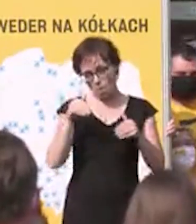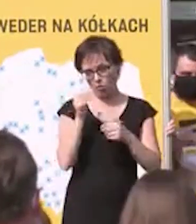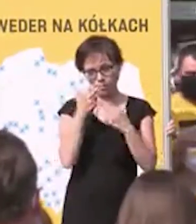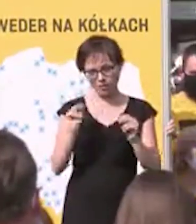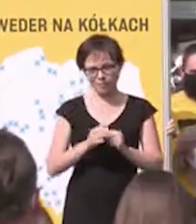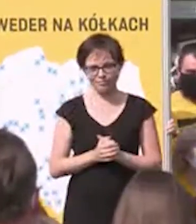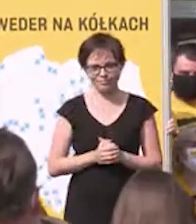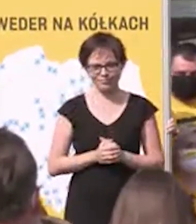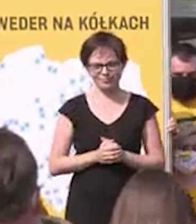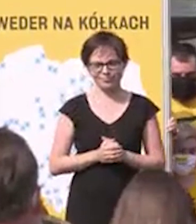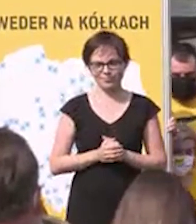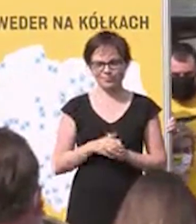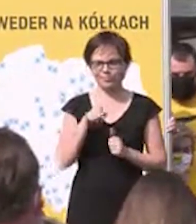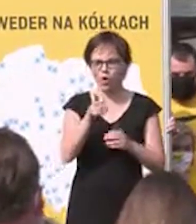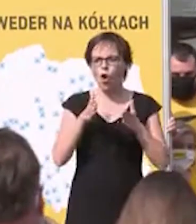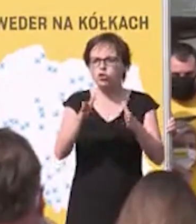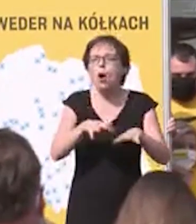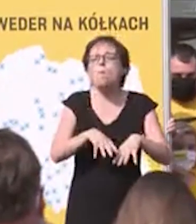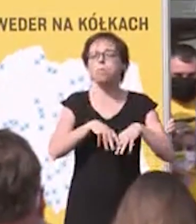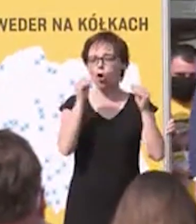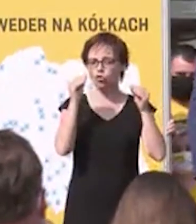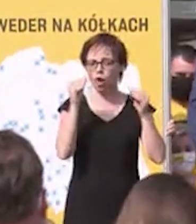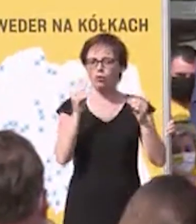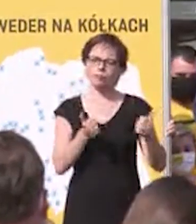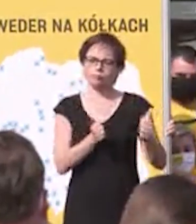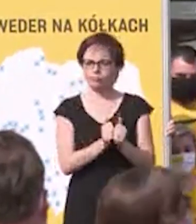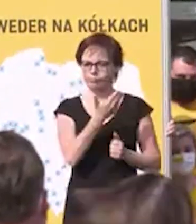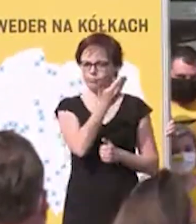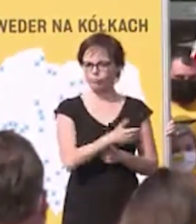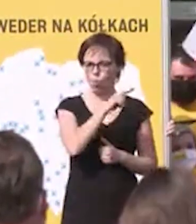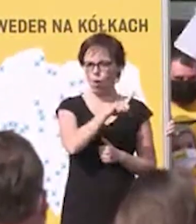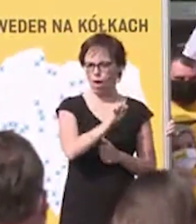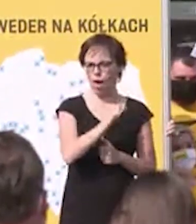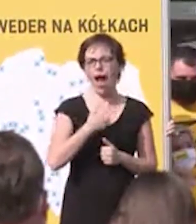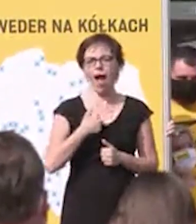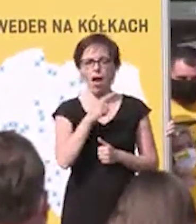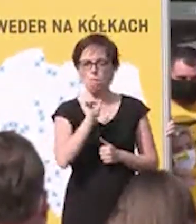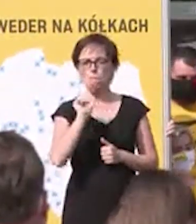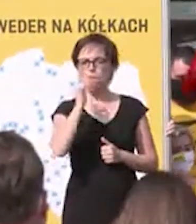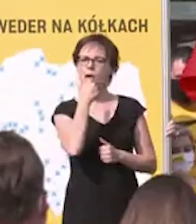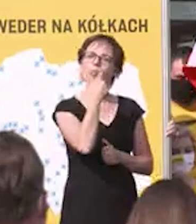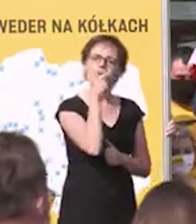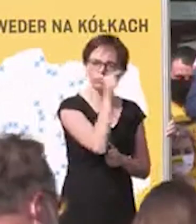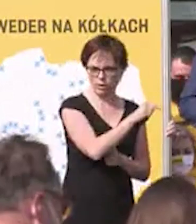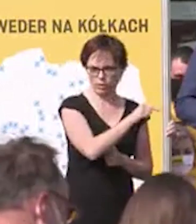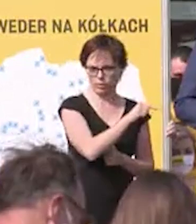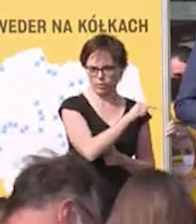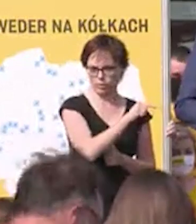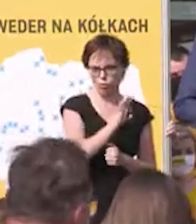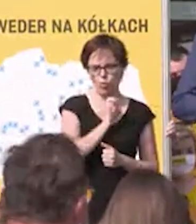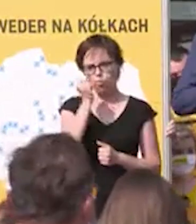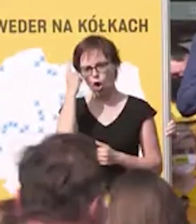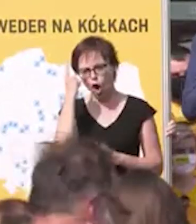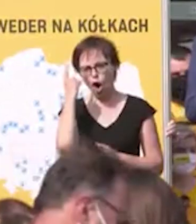tej drogi była obok mnie Ula, której pierwszej powiedziałem o tym pomyśle.